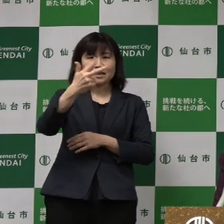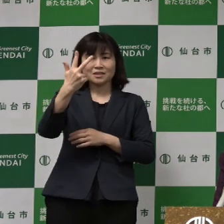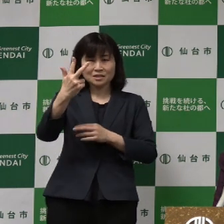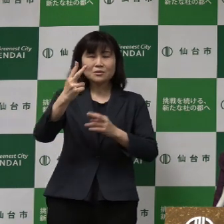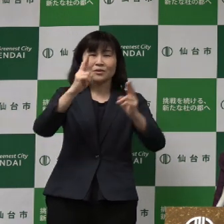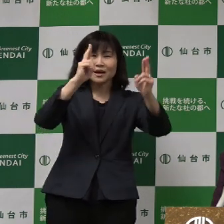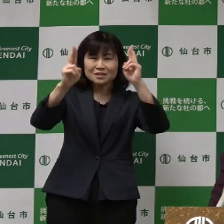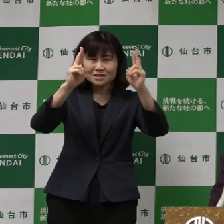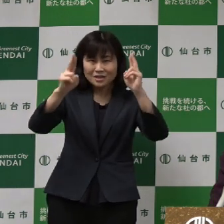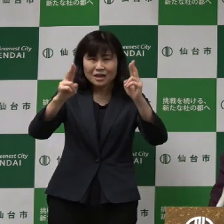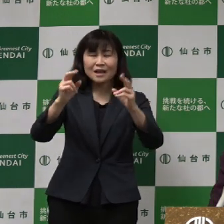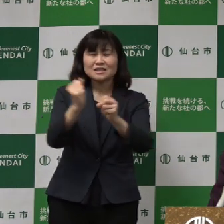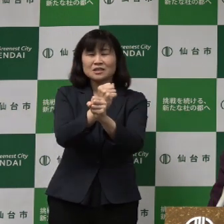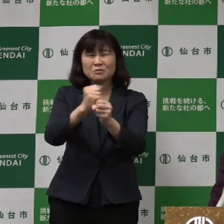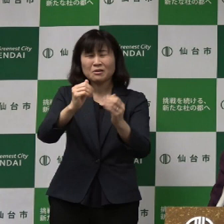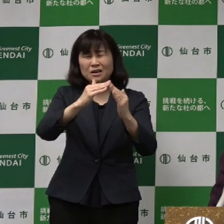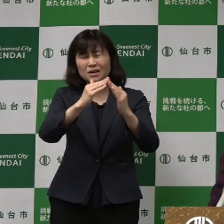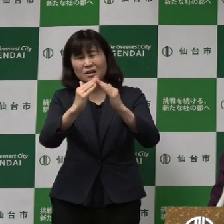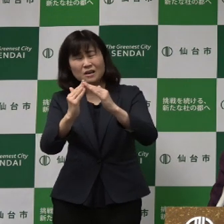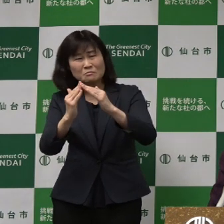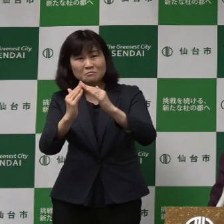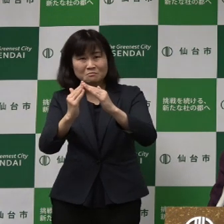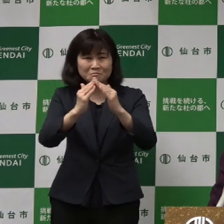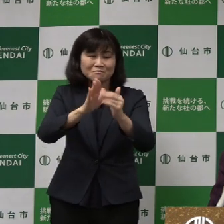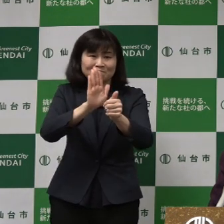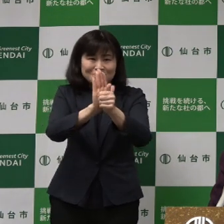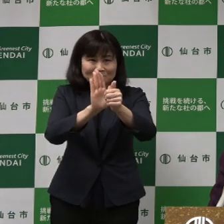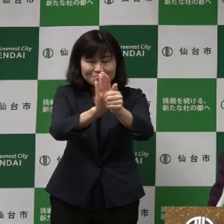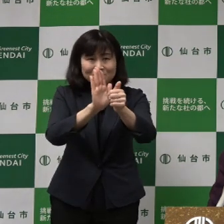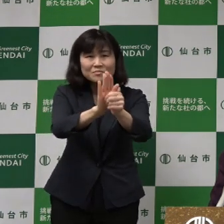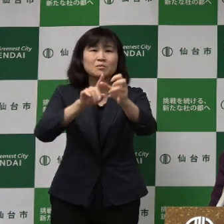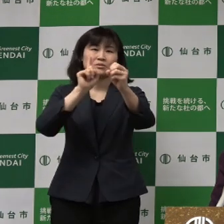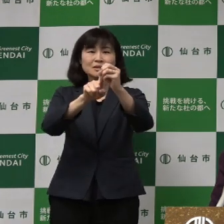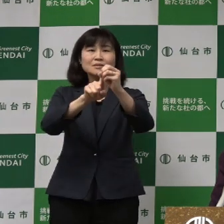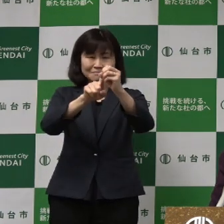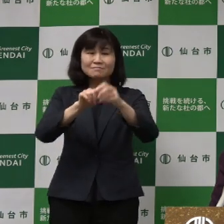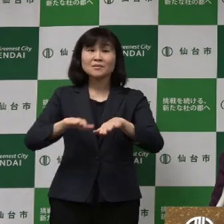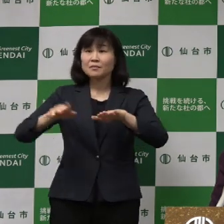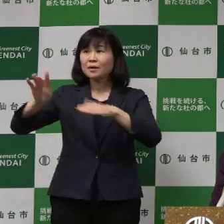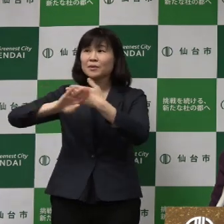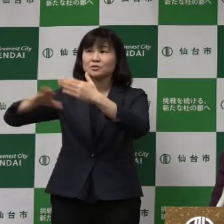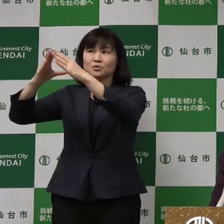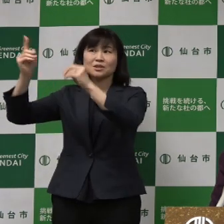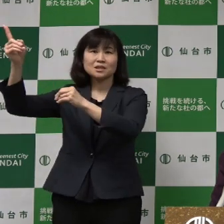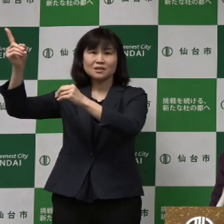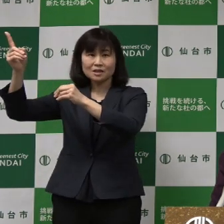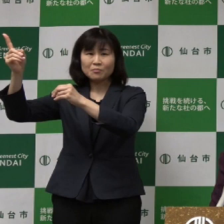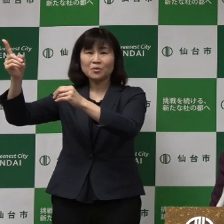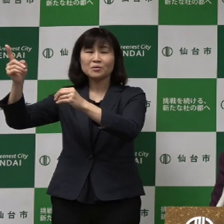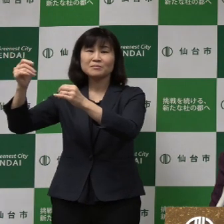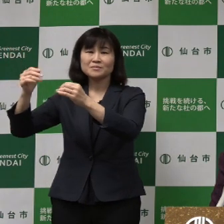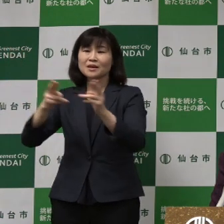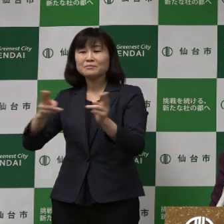者の事業の継続や回復を下支えするため、国の事業復活支援金を